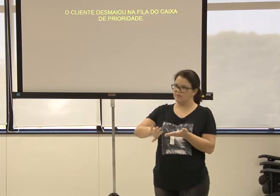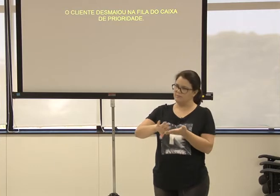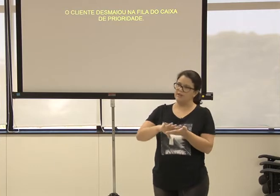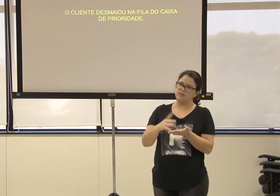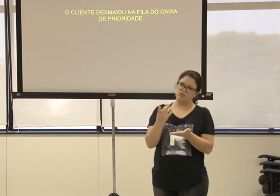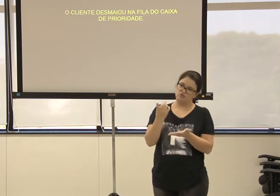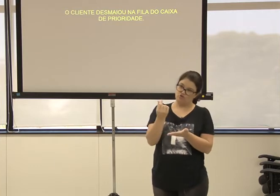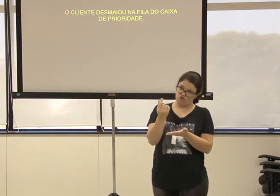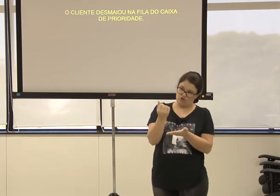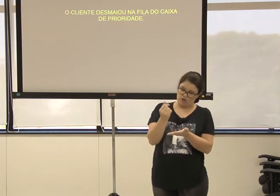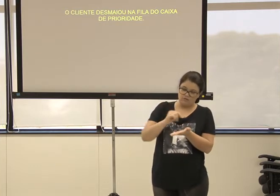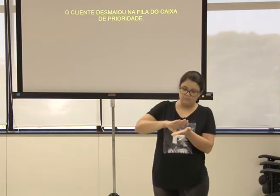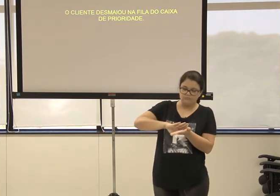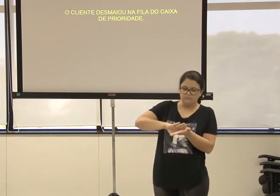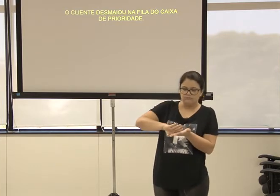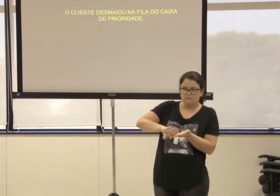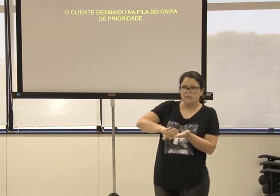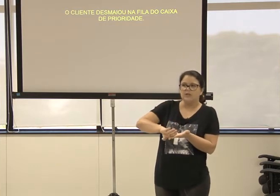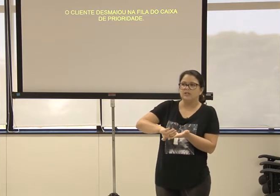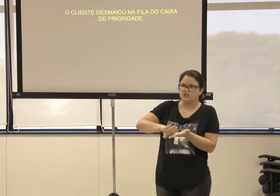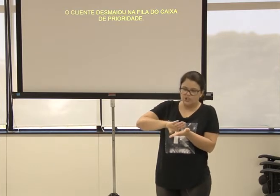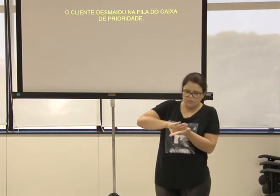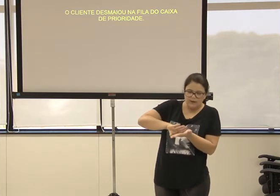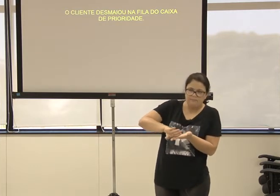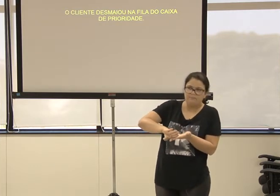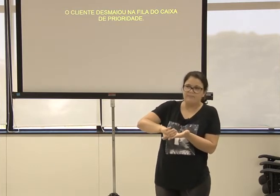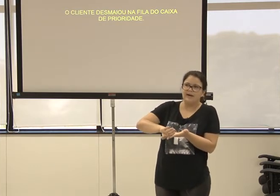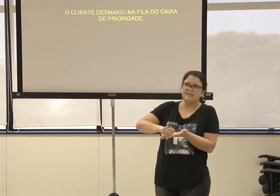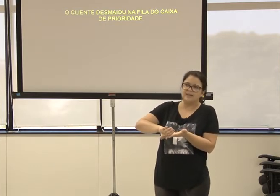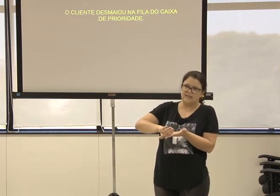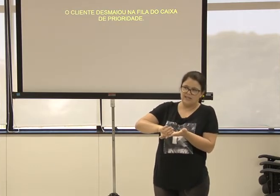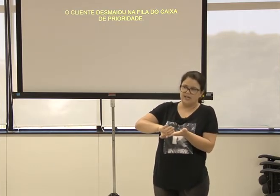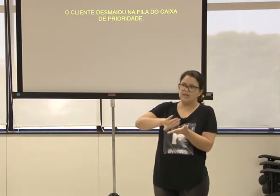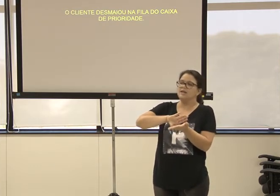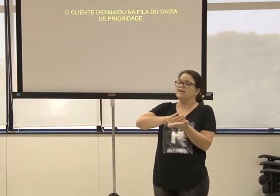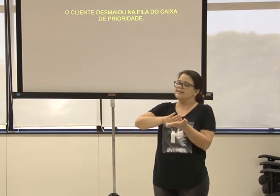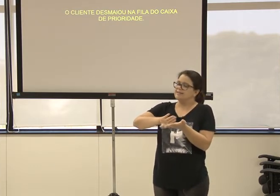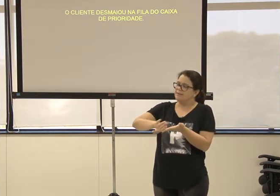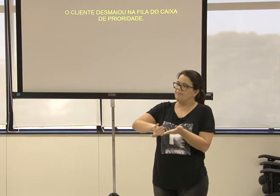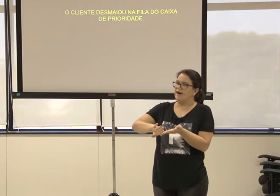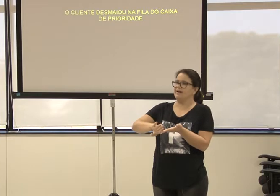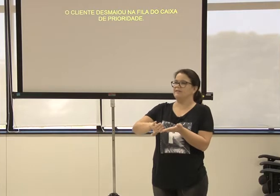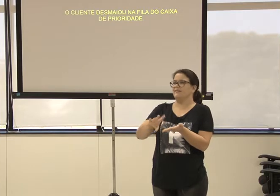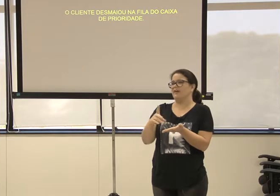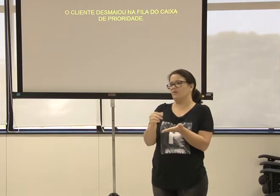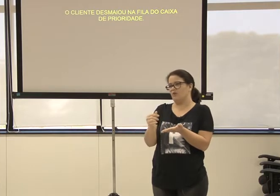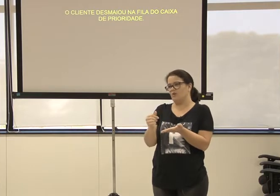também. Poupança. Tira uma parcelinha, separa esse valor,